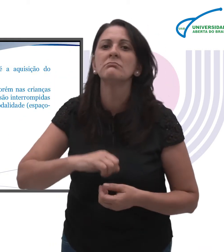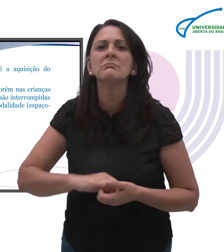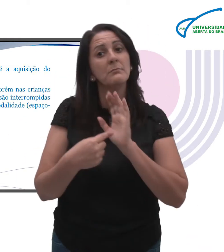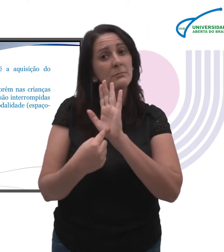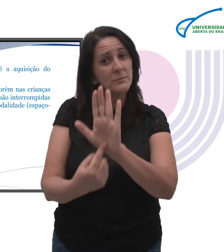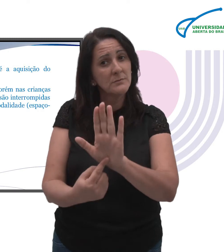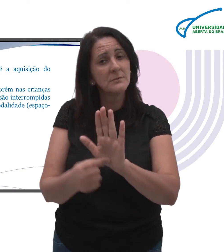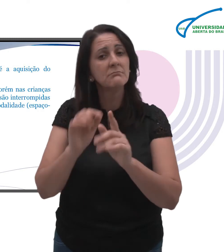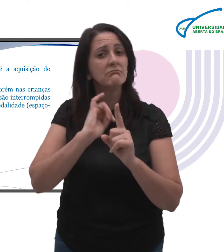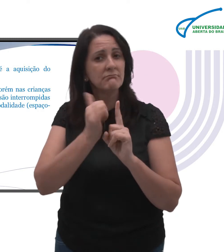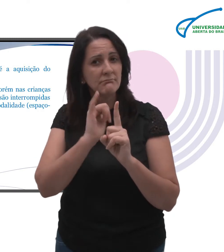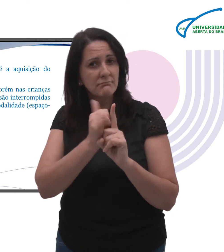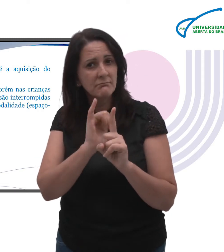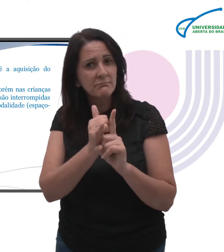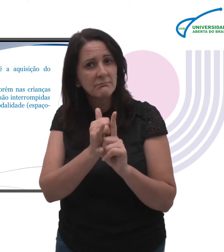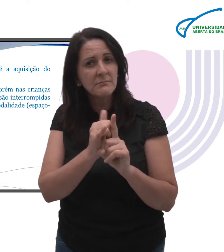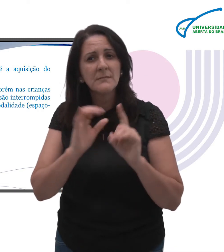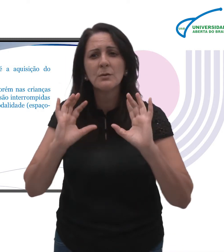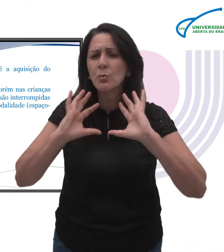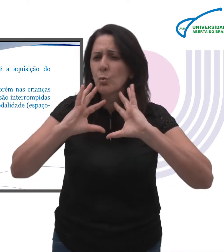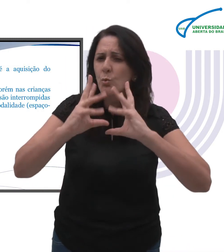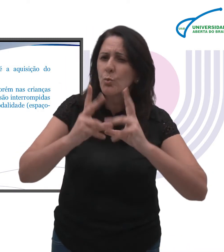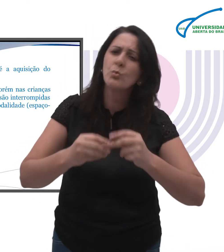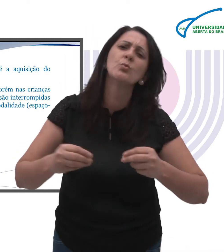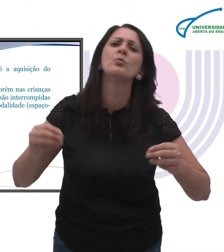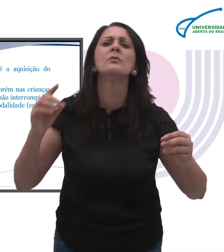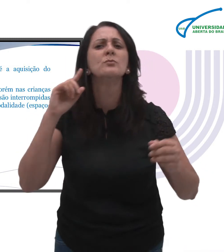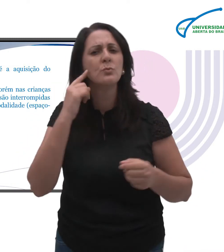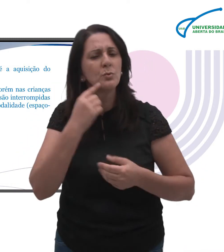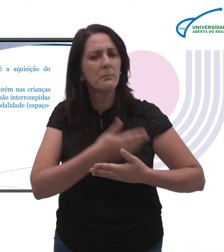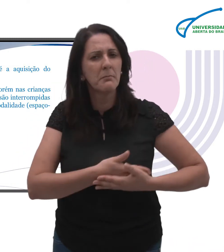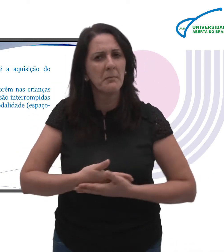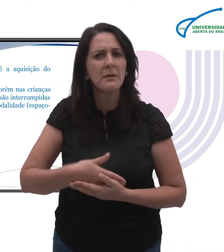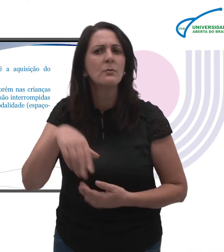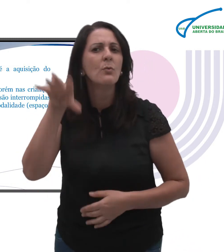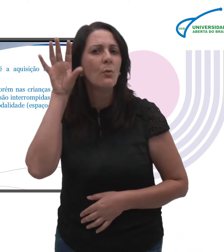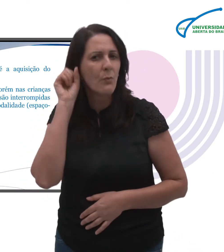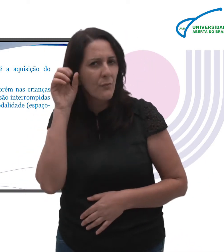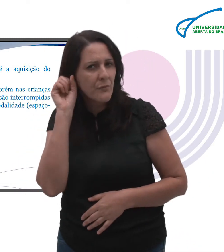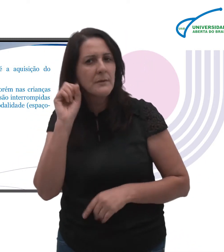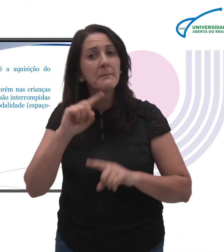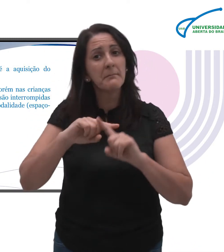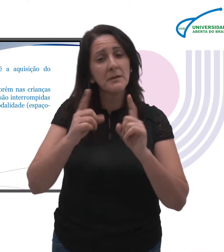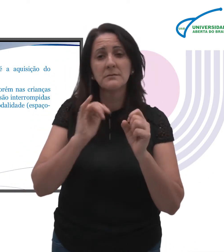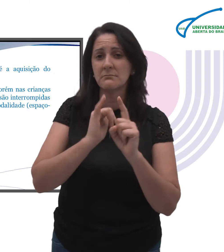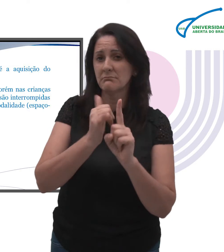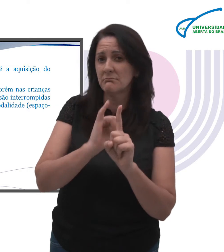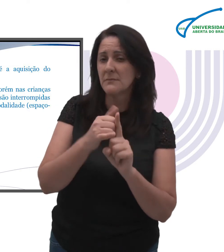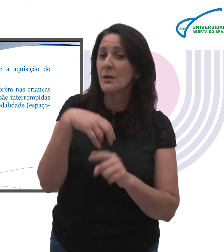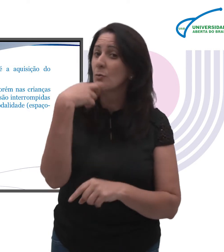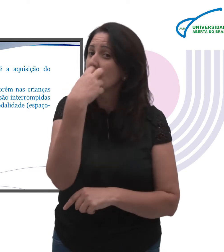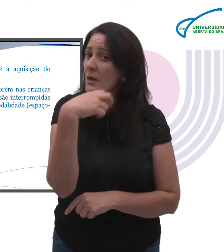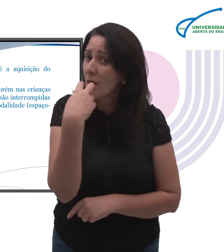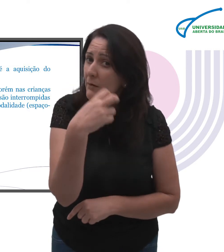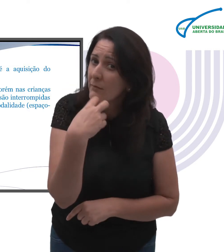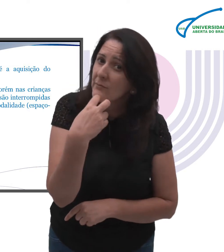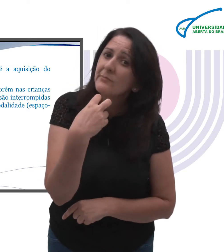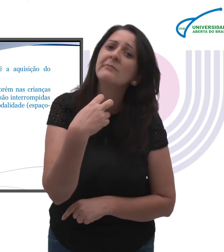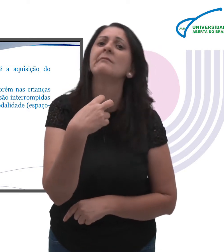bebês, sejam surdos ou ouvintes. Porém, o balbucio oral produzido pelas crianças